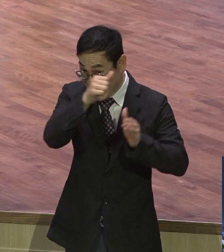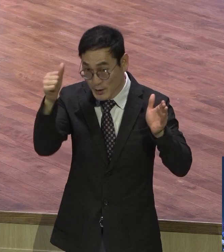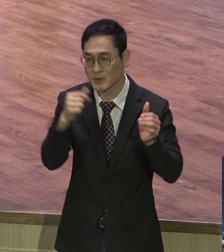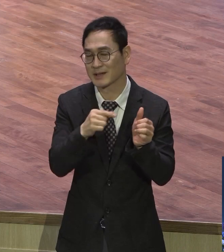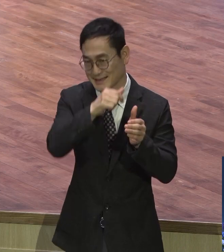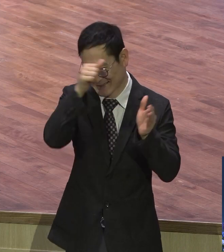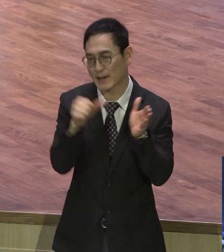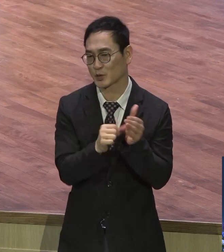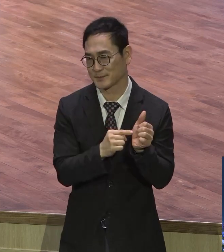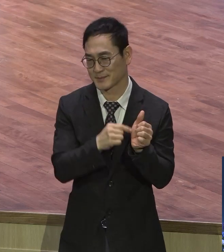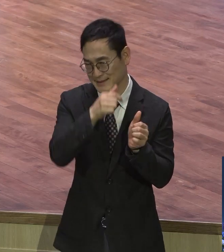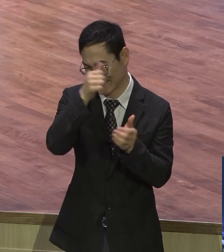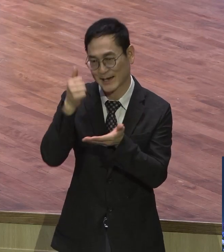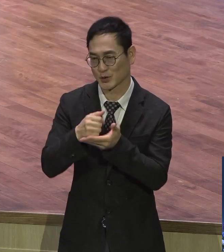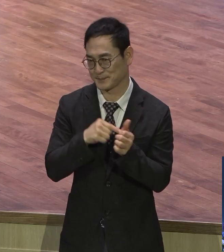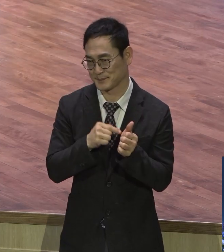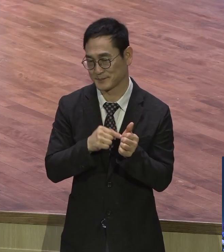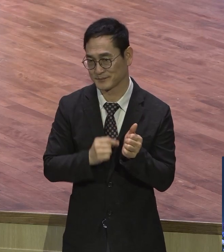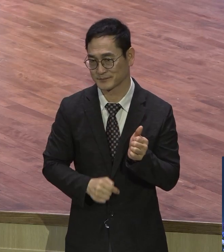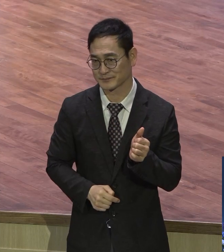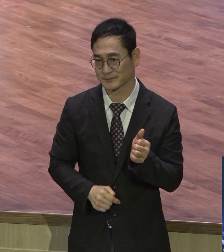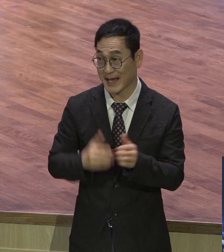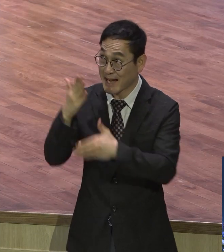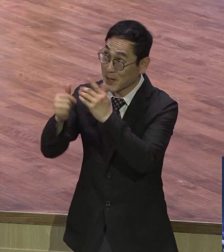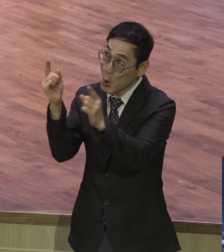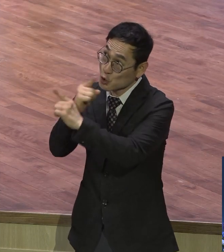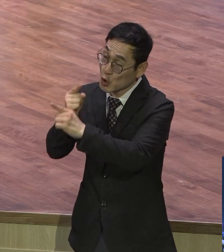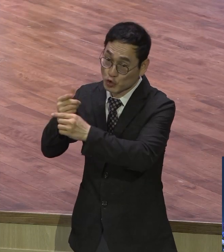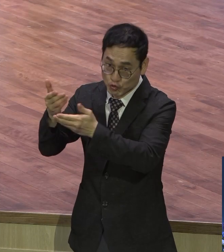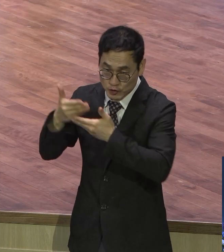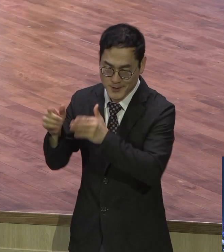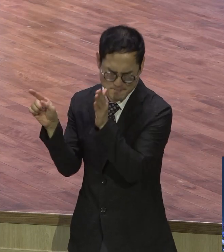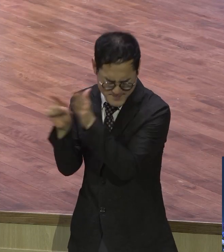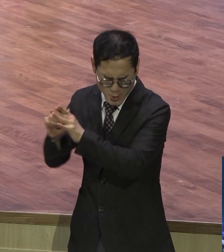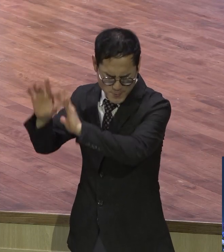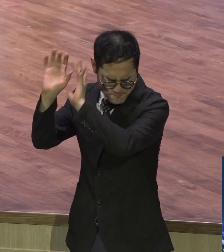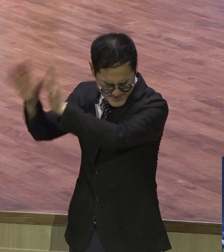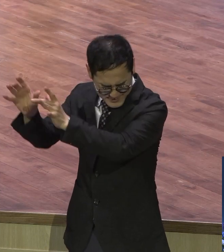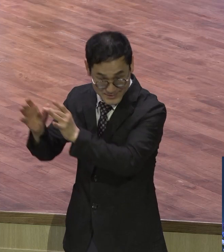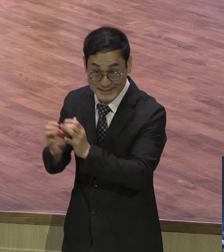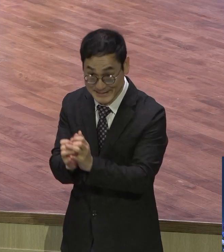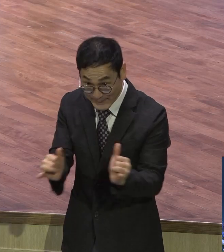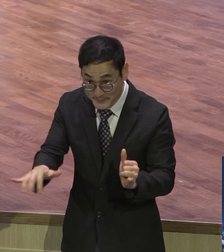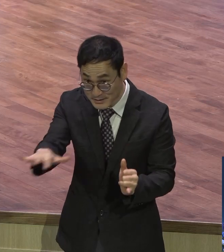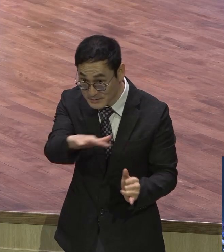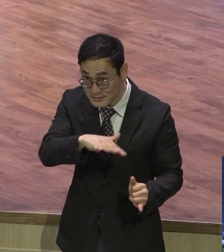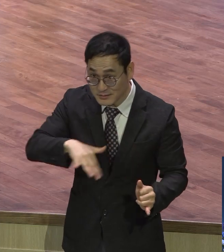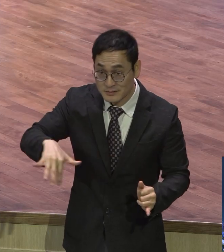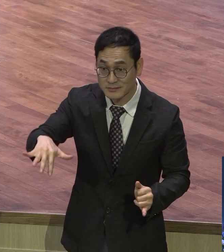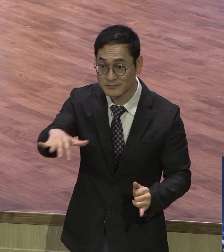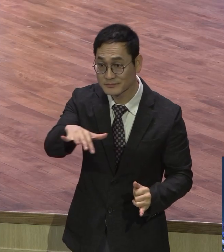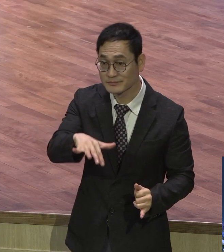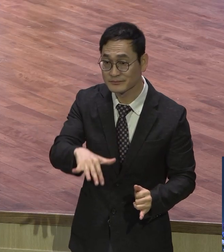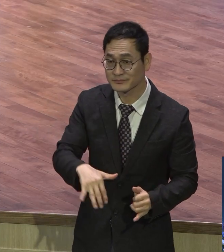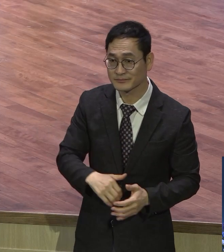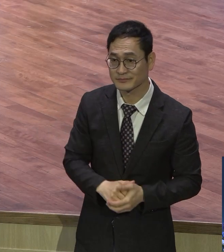하나님께서 고쳐주실 것을 온전히 믿고 하나님께 맡기는 사람들. 그들은 담대하기 때문에